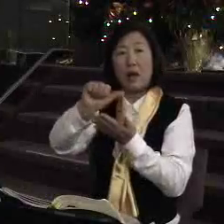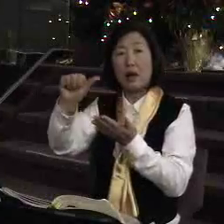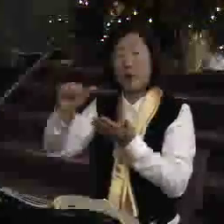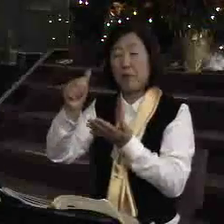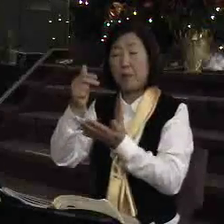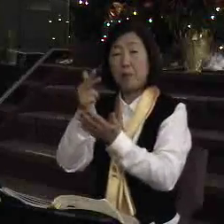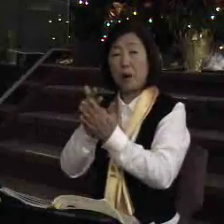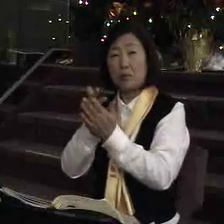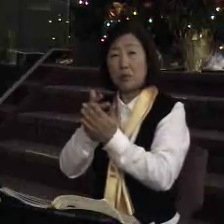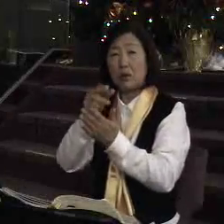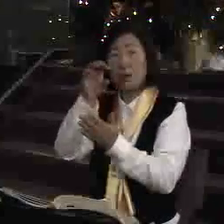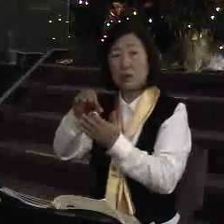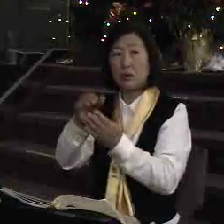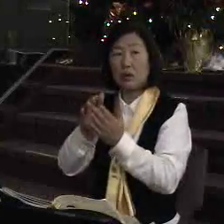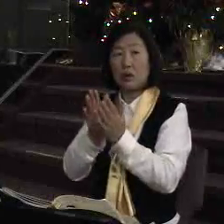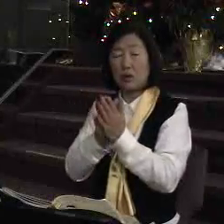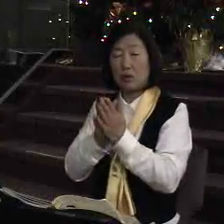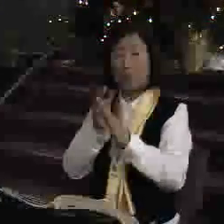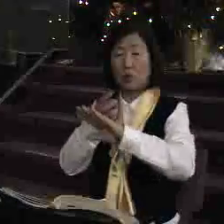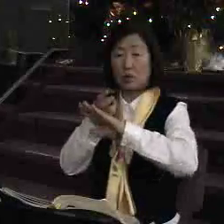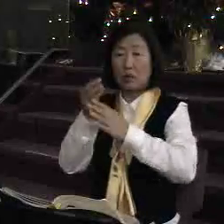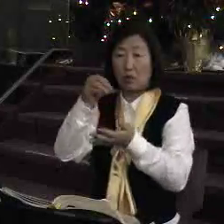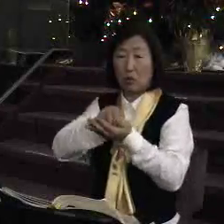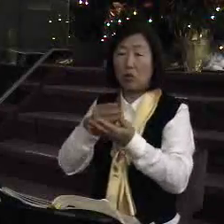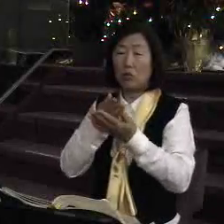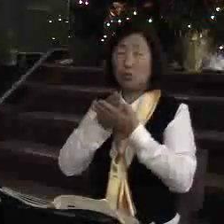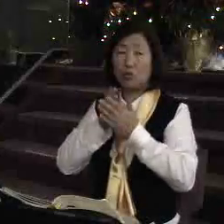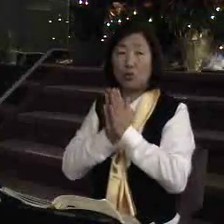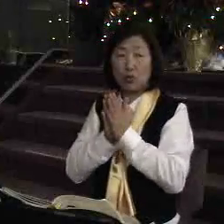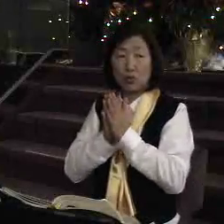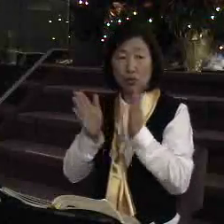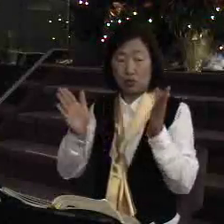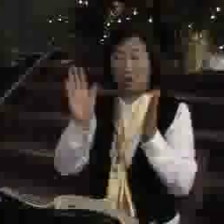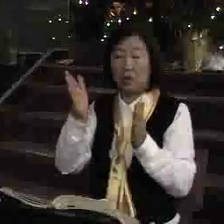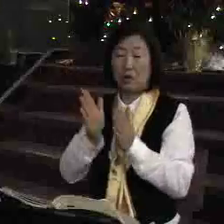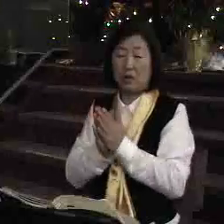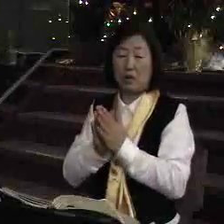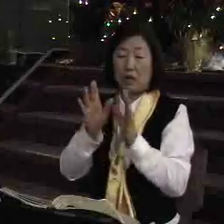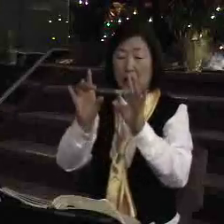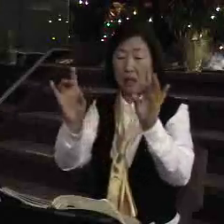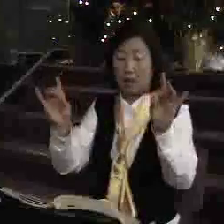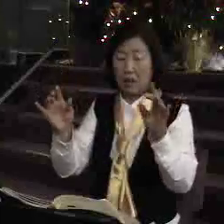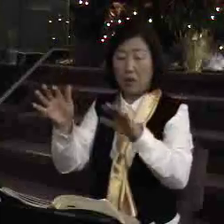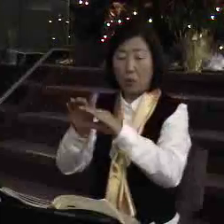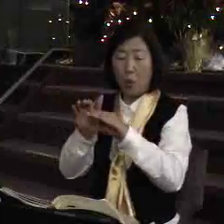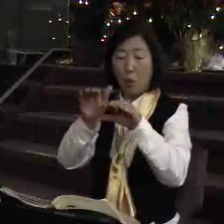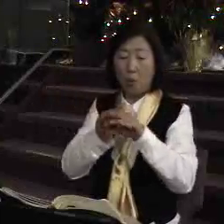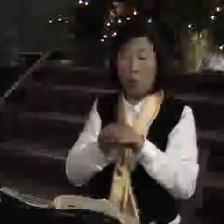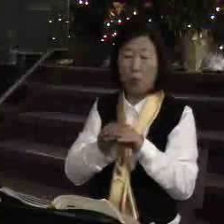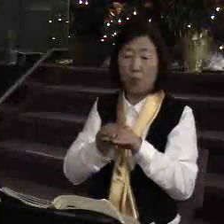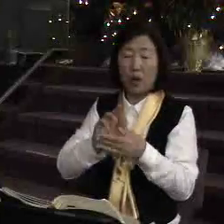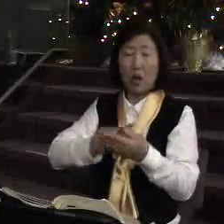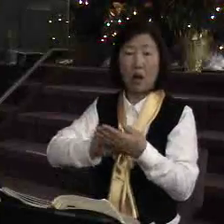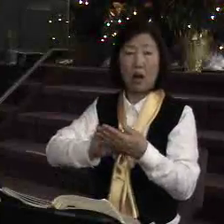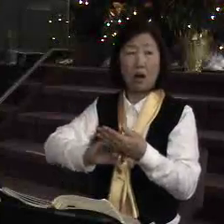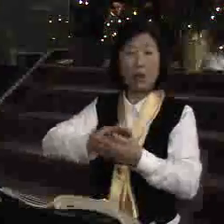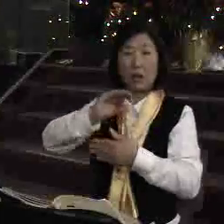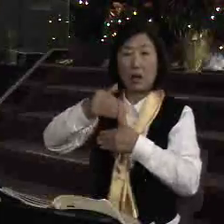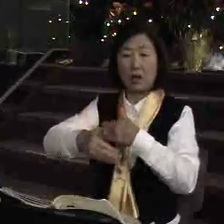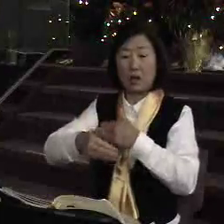은혜 많이 받고 돌아올 수 있도록 기도해 주시기를 바랍니다. 각종 모임 안내 주간에 있습니다. 1월 목회 캘린더 준비되어